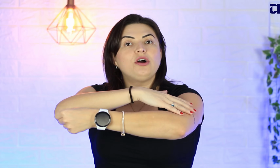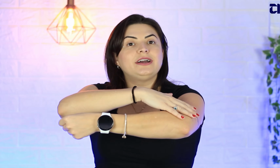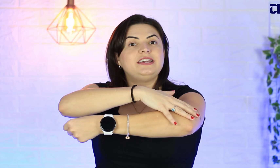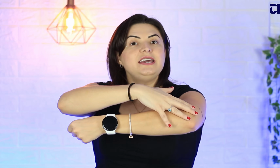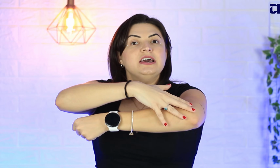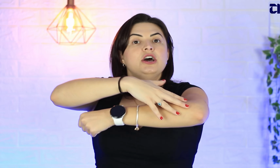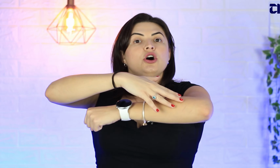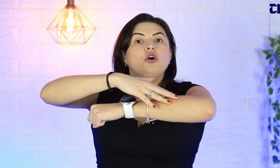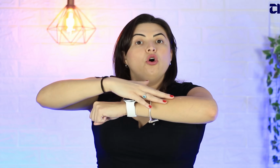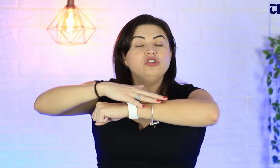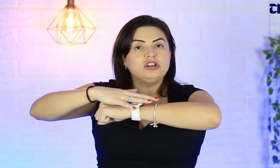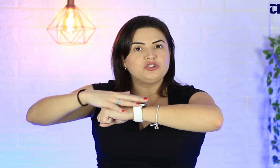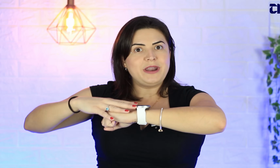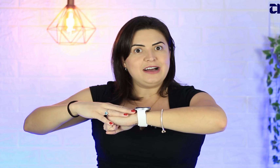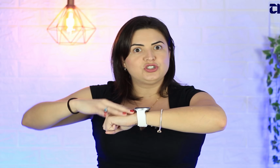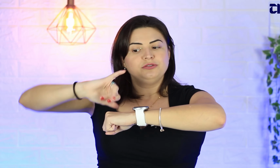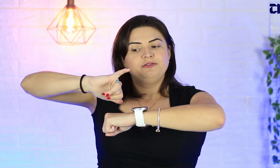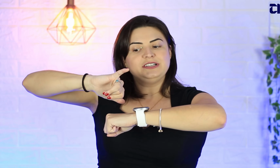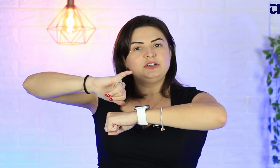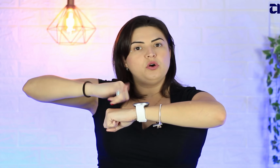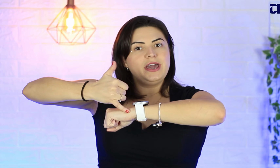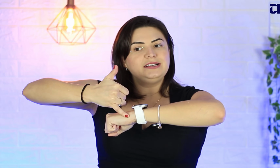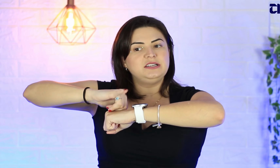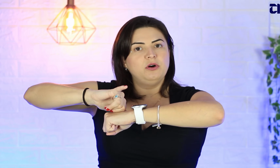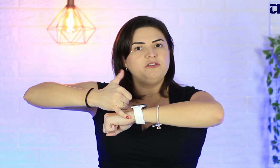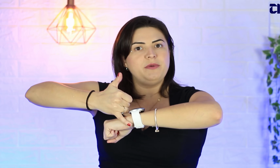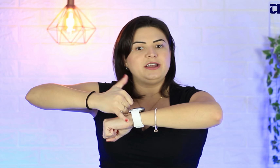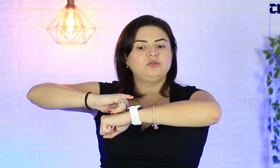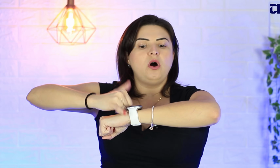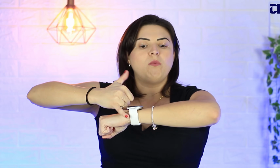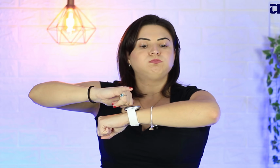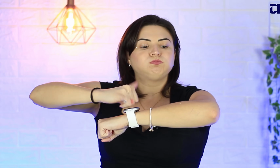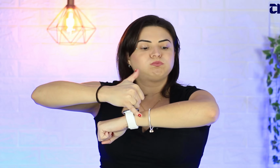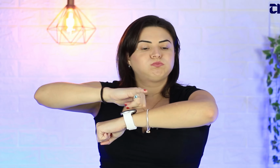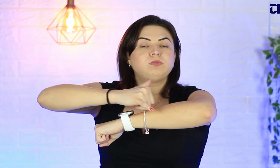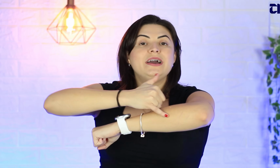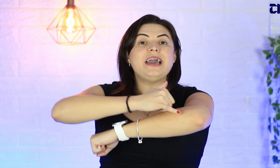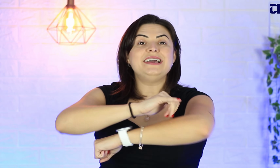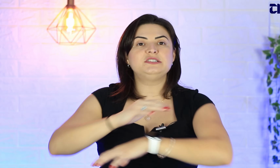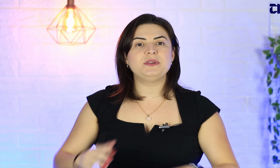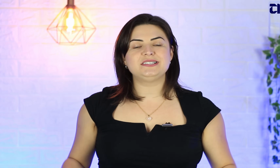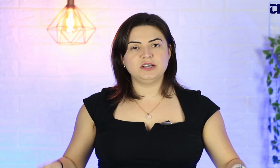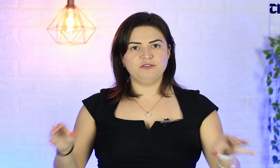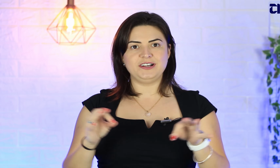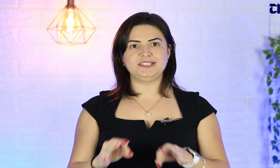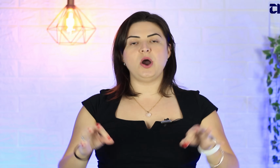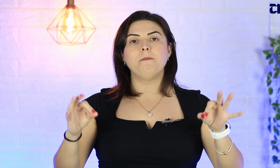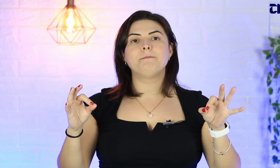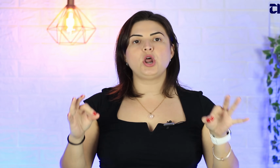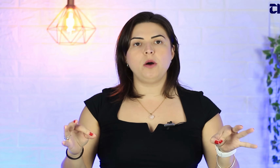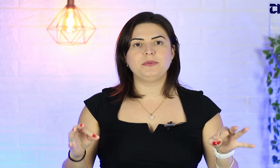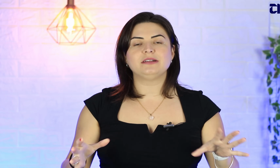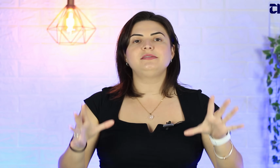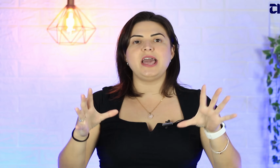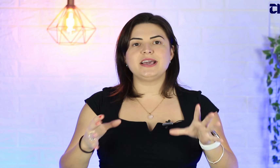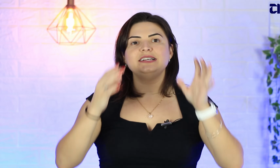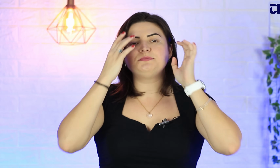toca aqui o nosso braço, fazendo esse movimento, ó. E a expressão facial própria, tem a